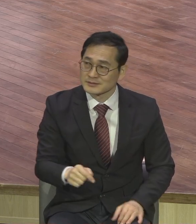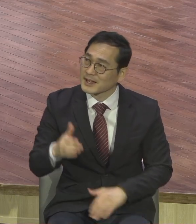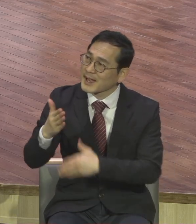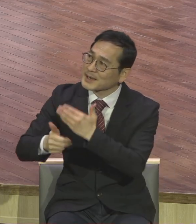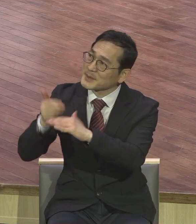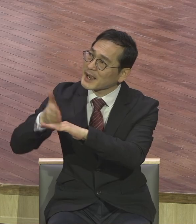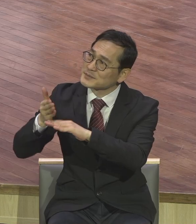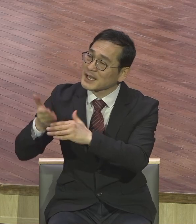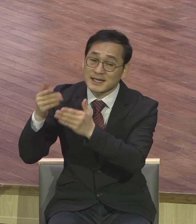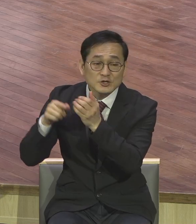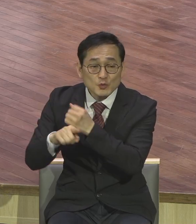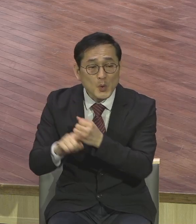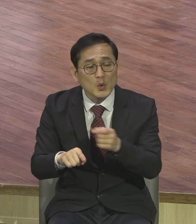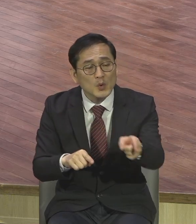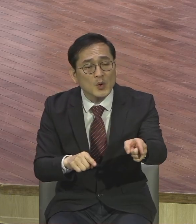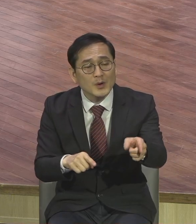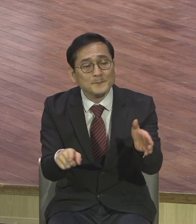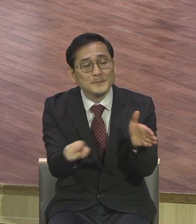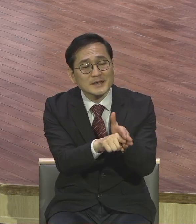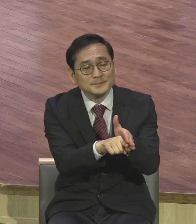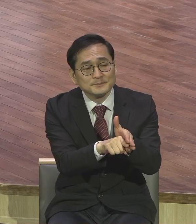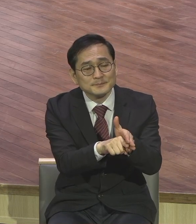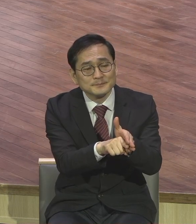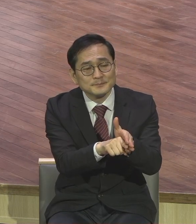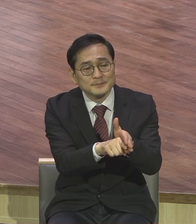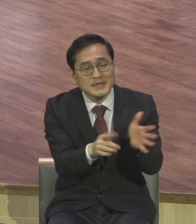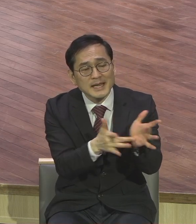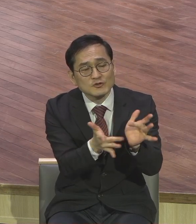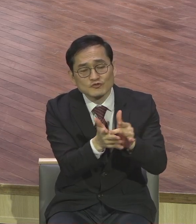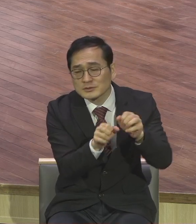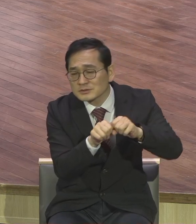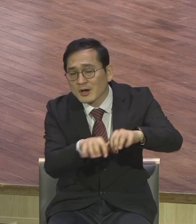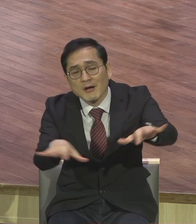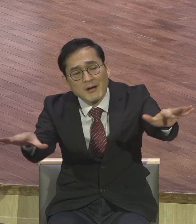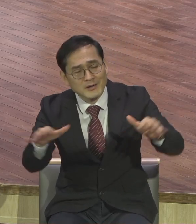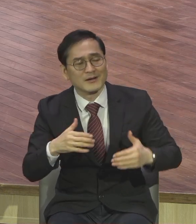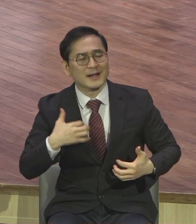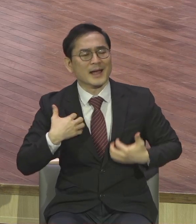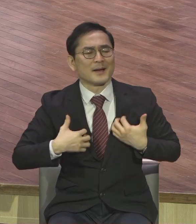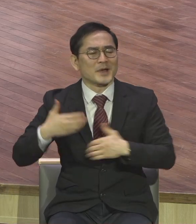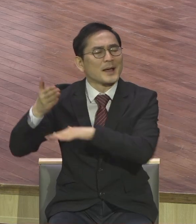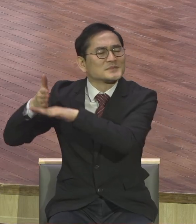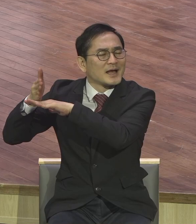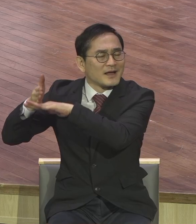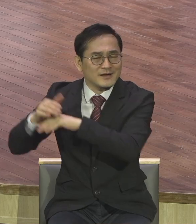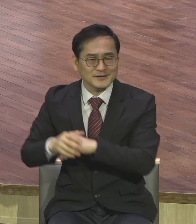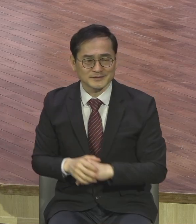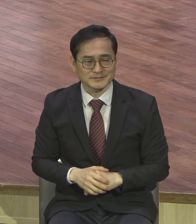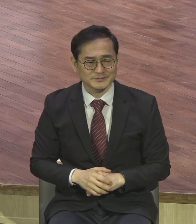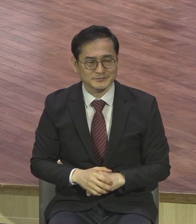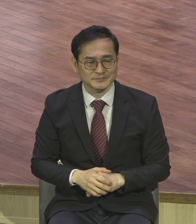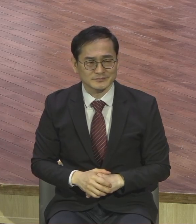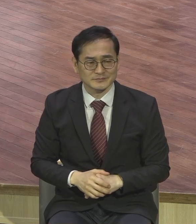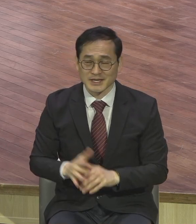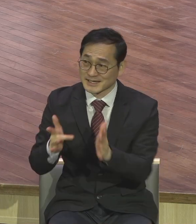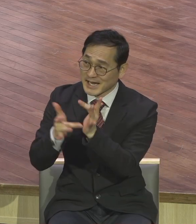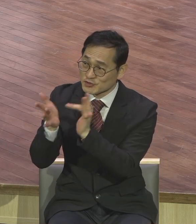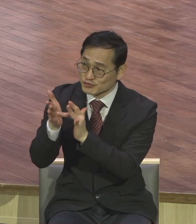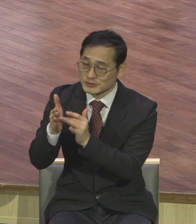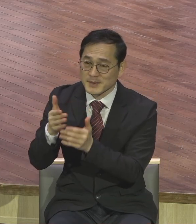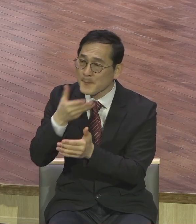감사함은 너희 믿음이 온 세상에 전파됨이로다. 내가 그의 아들의 복음 안에서 내